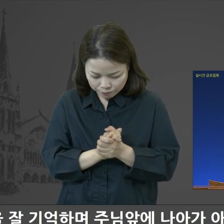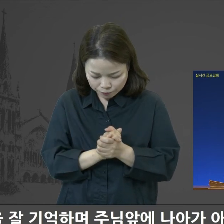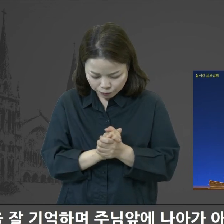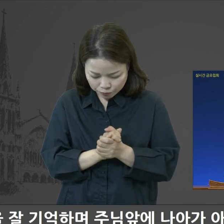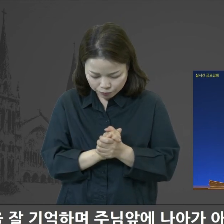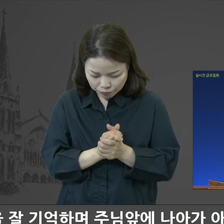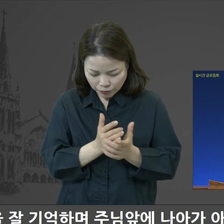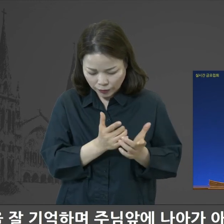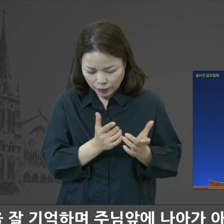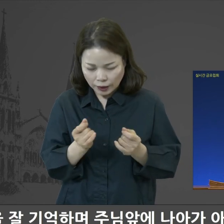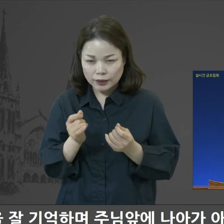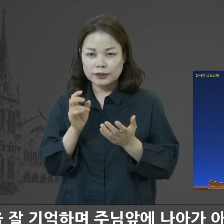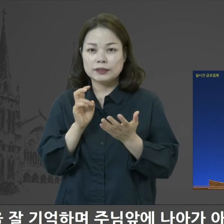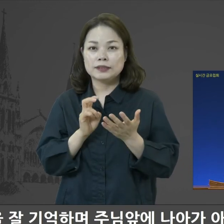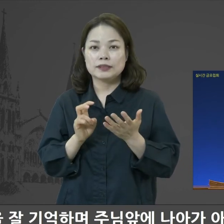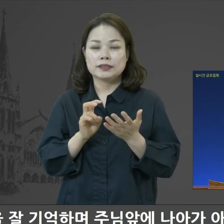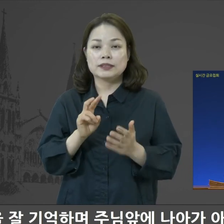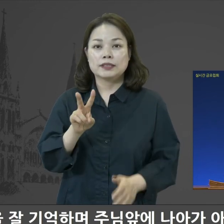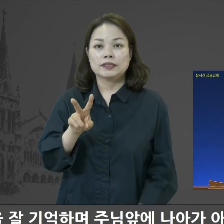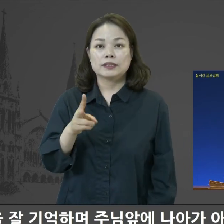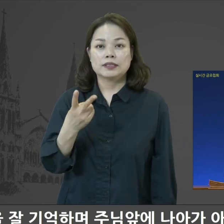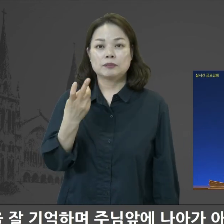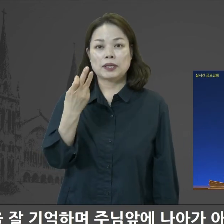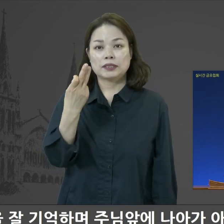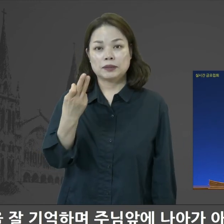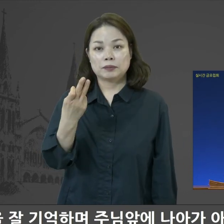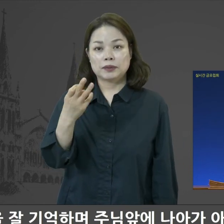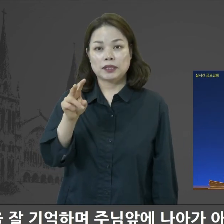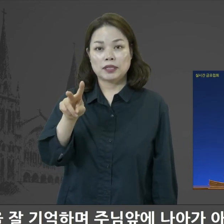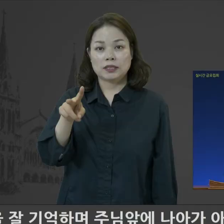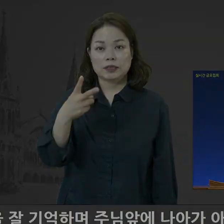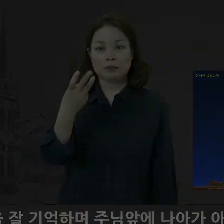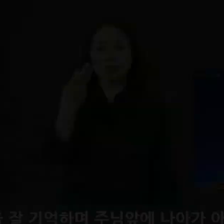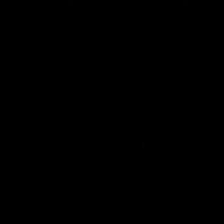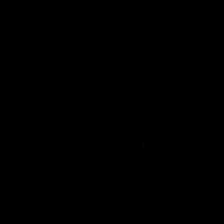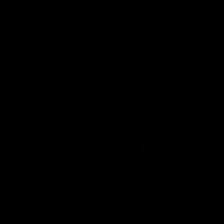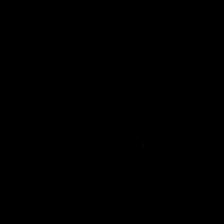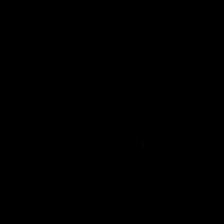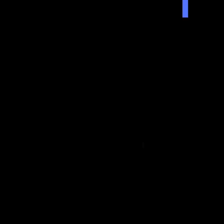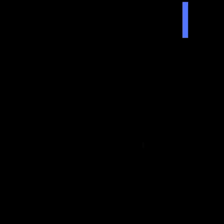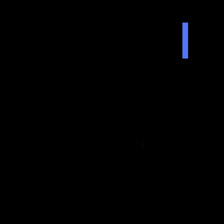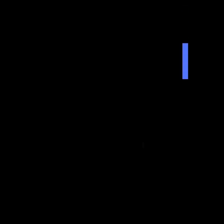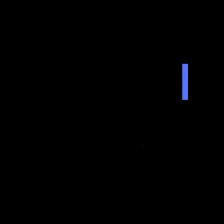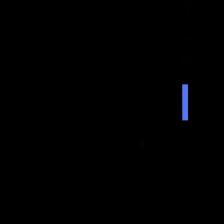다 같이 찬송가 212장 찬양하시고 기도하겠습니다.